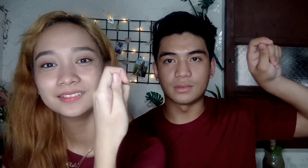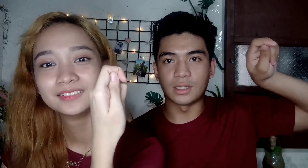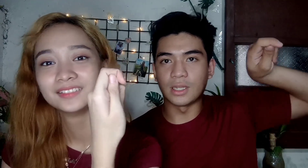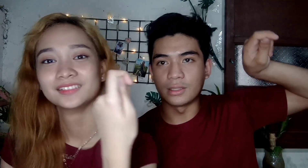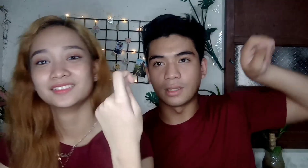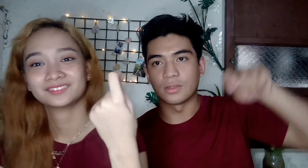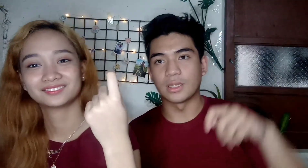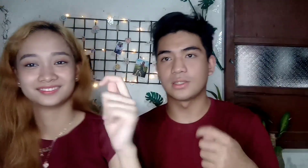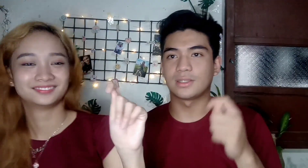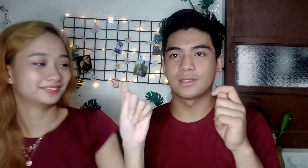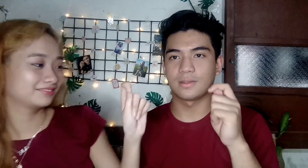Ayan daw, guys.